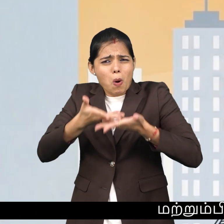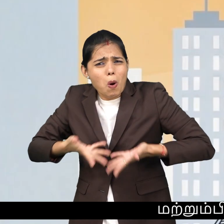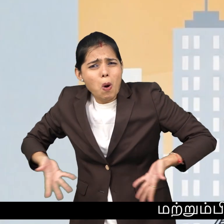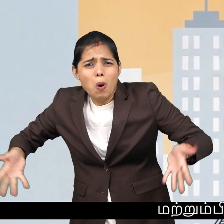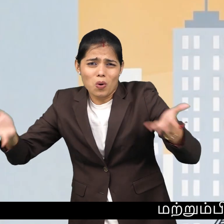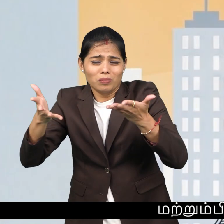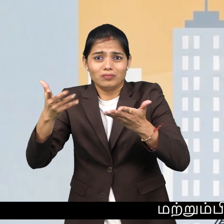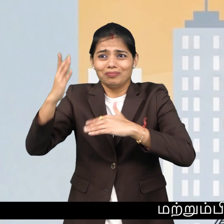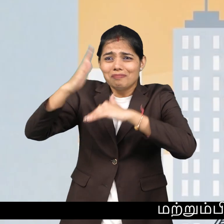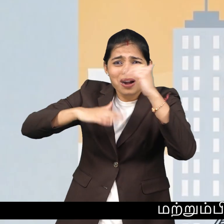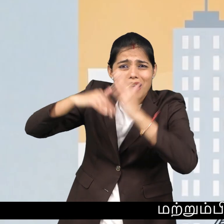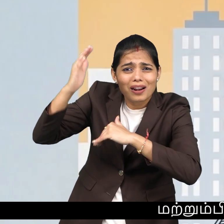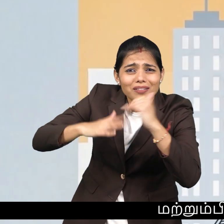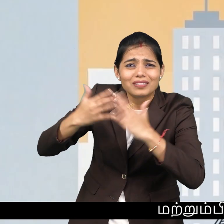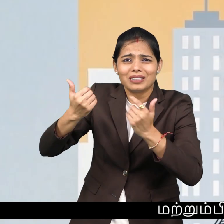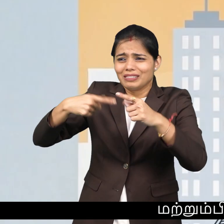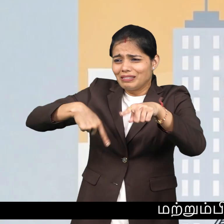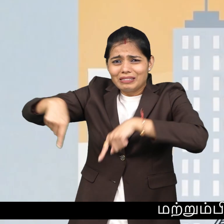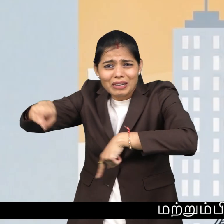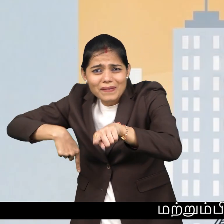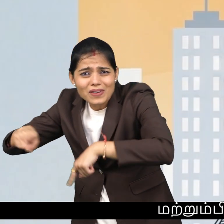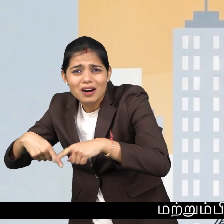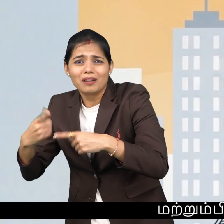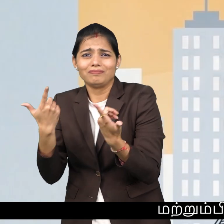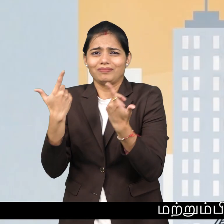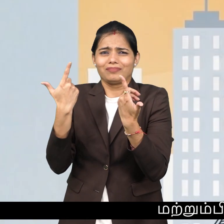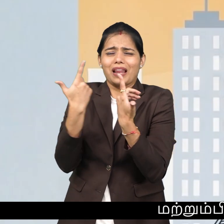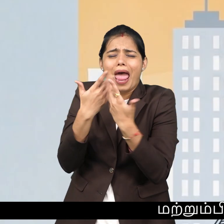விபத்துகள் மற்றும் பிற அவசர காலங்களிலும்